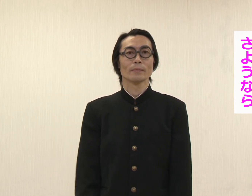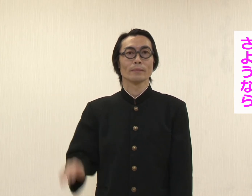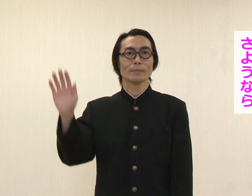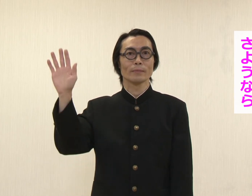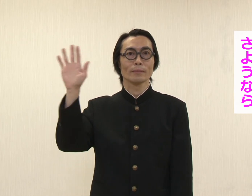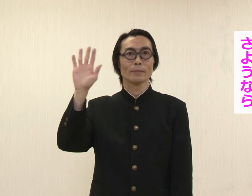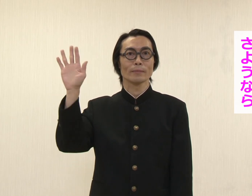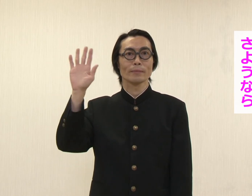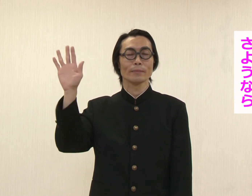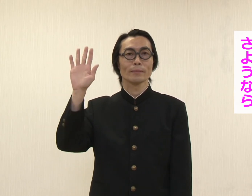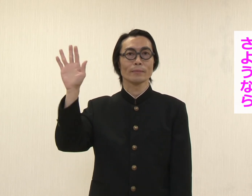さようなら。